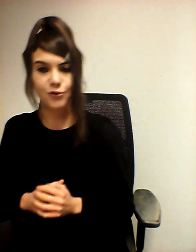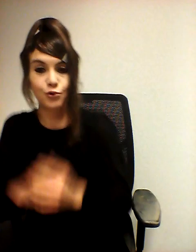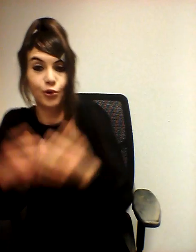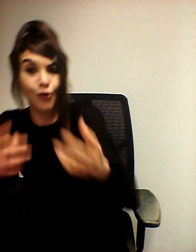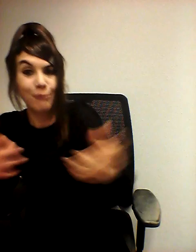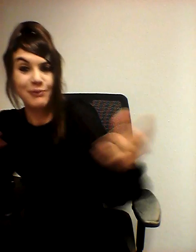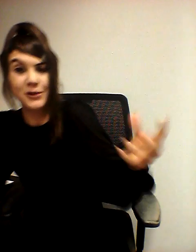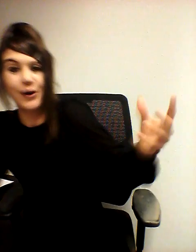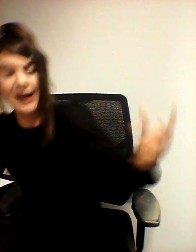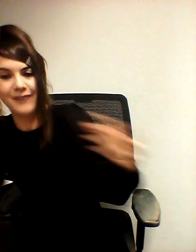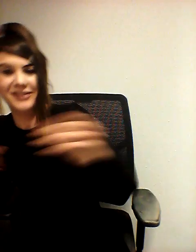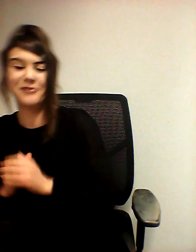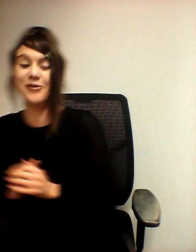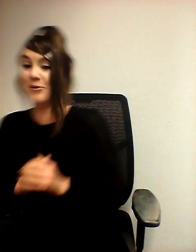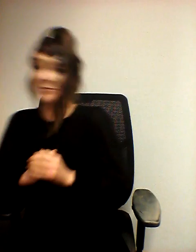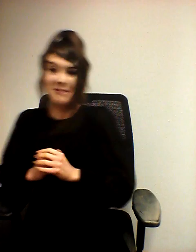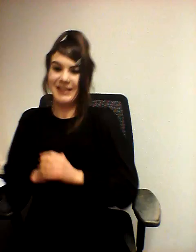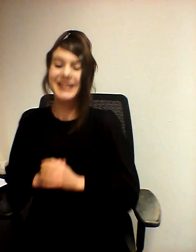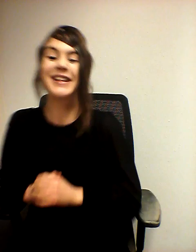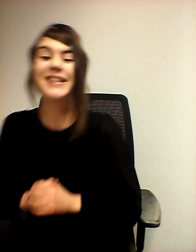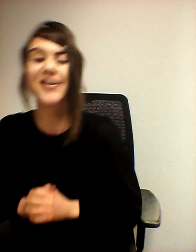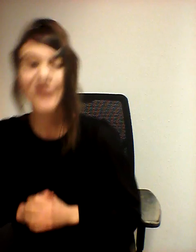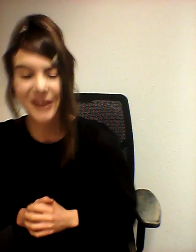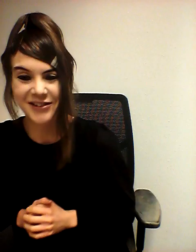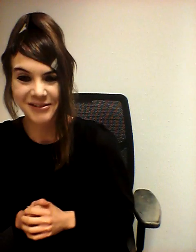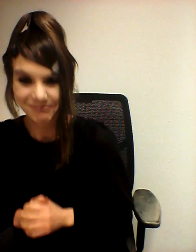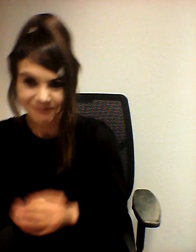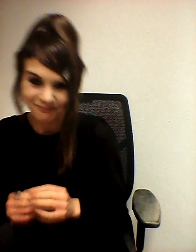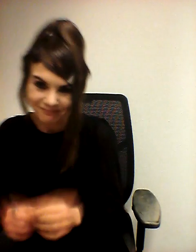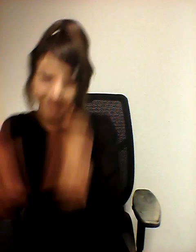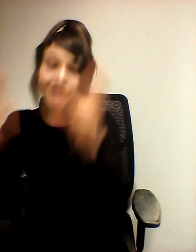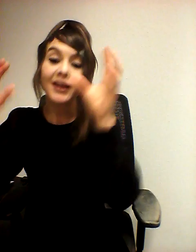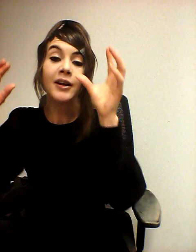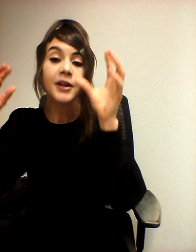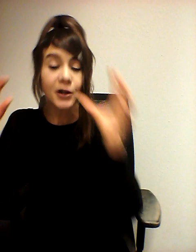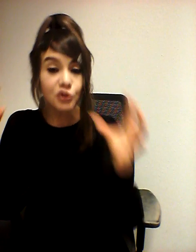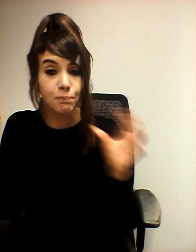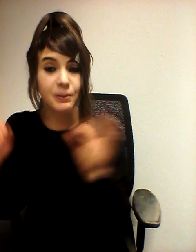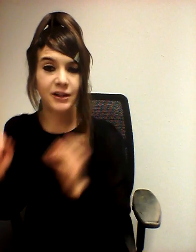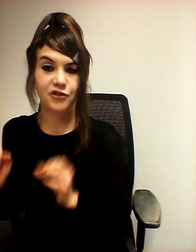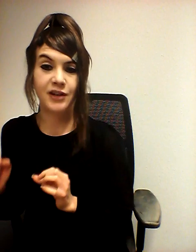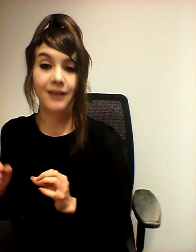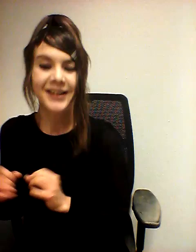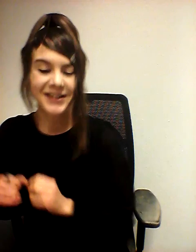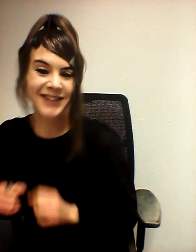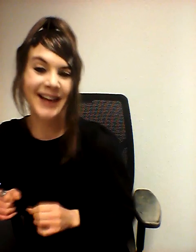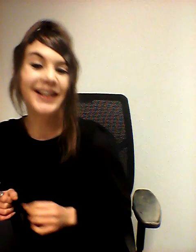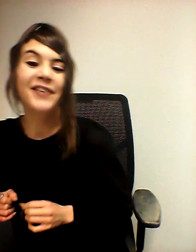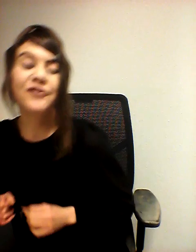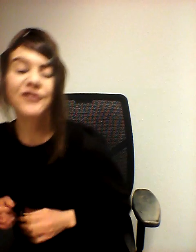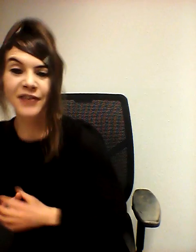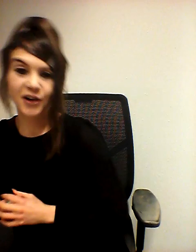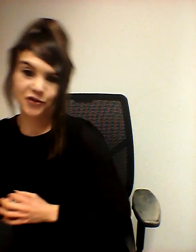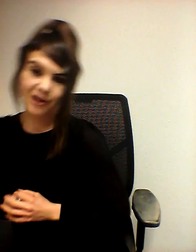aminozuren om nieuwe eiwitten te vormen, maar niet eerder dan dat. Jouw spiercellen zijn net als